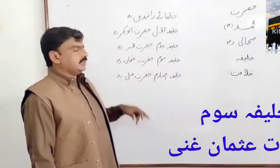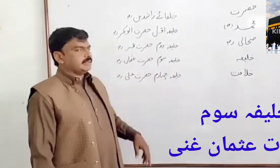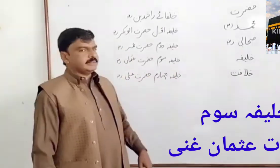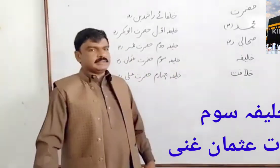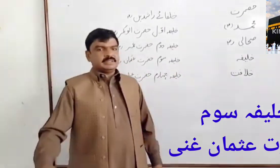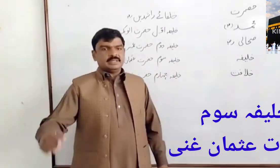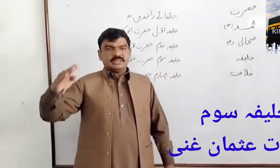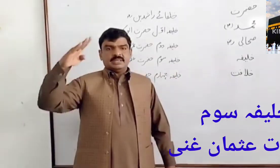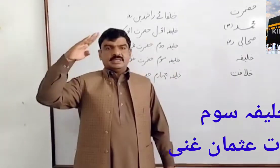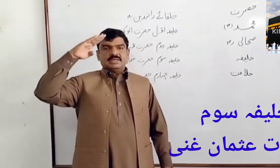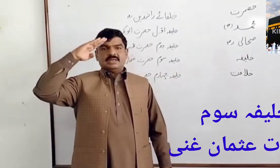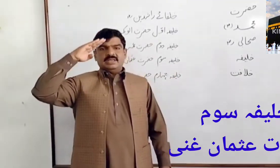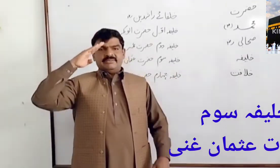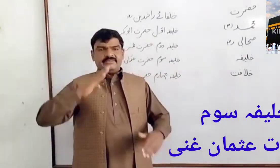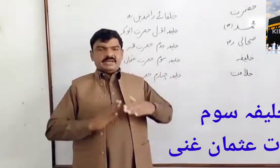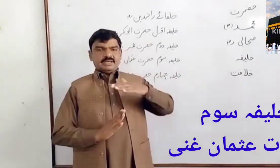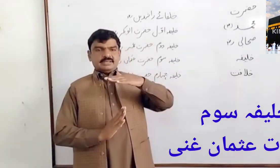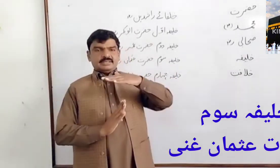उस्मान, खलीफा